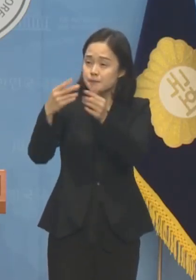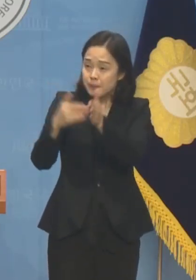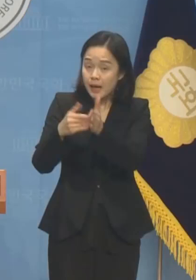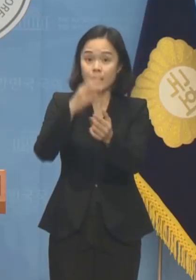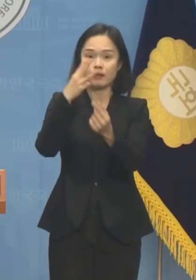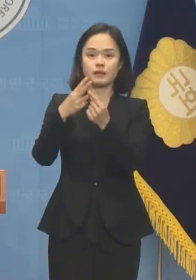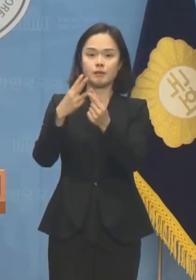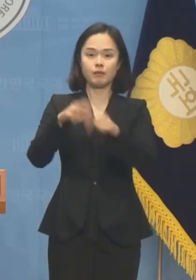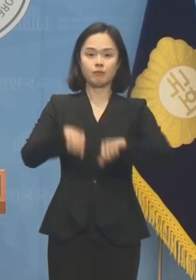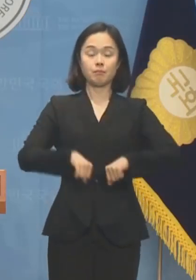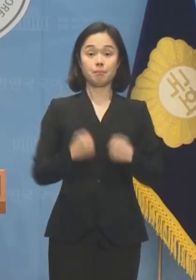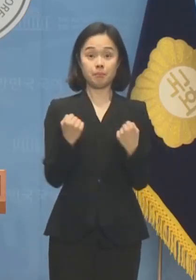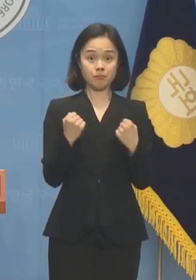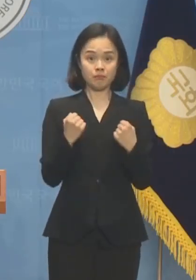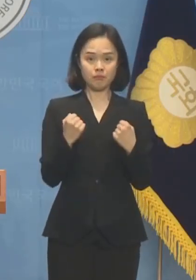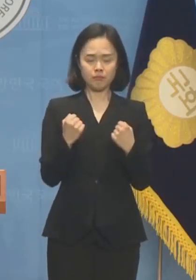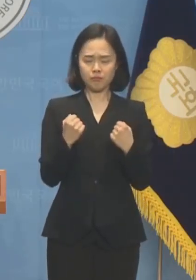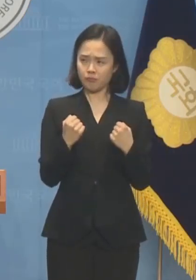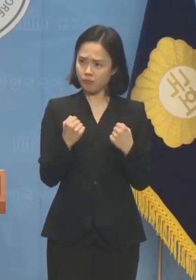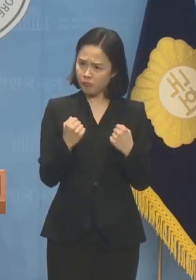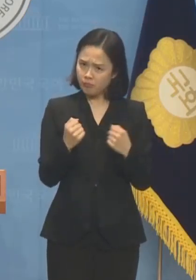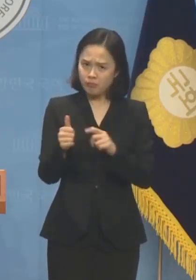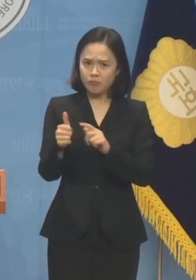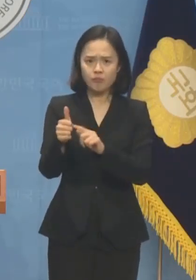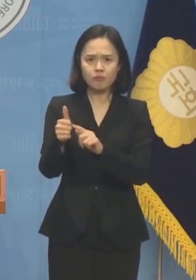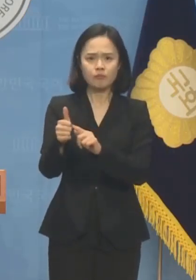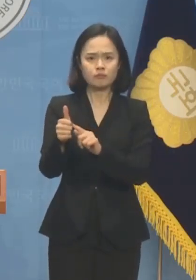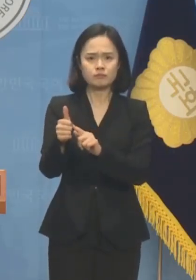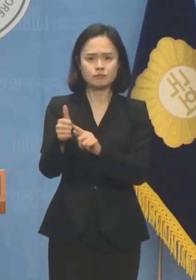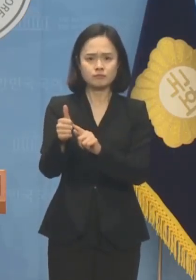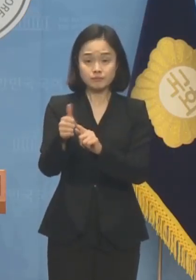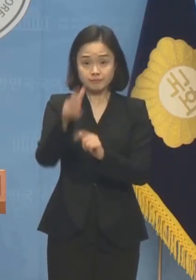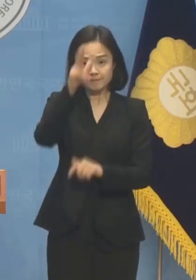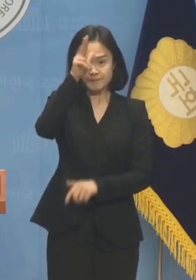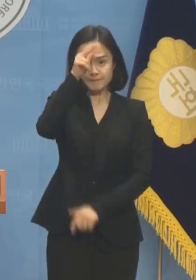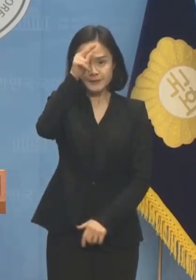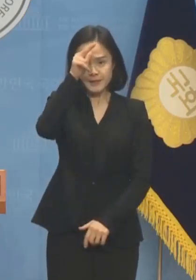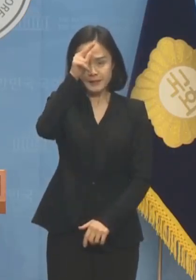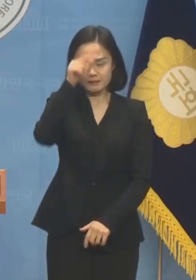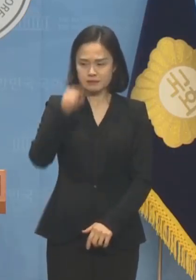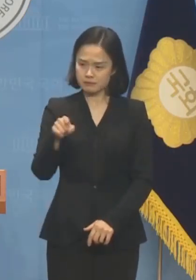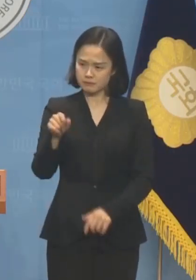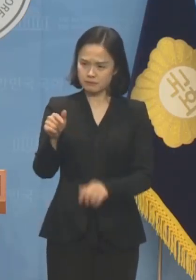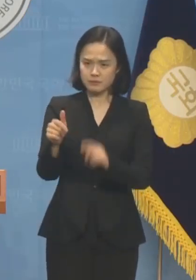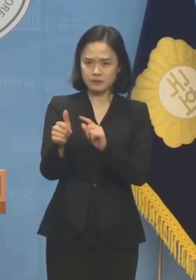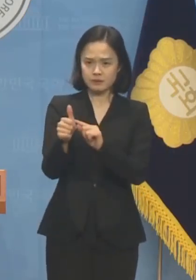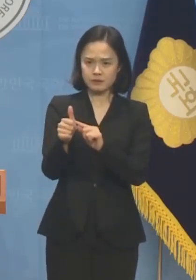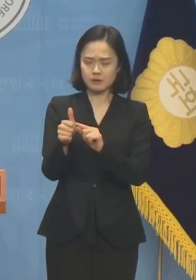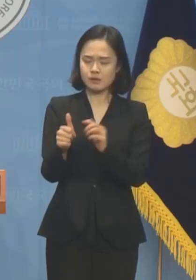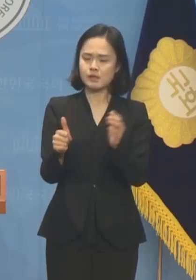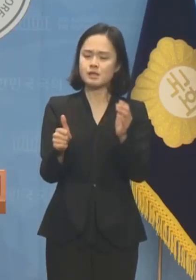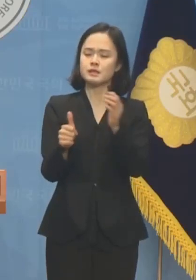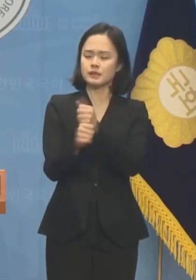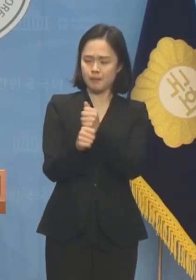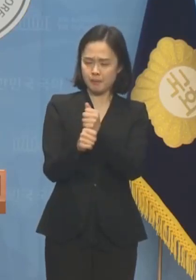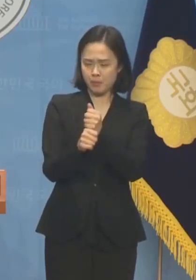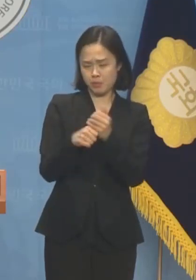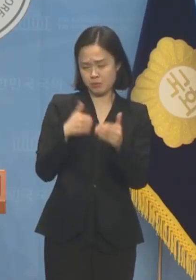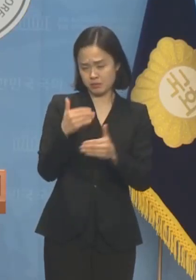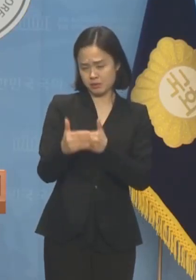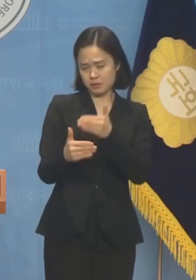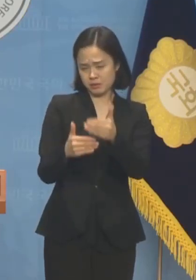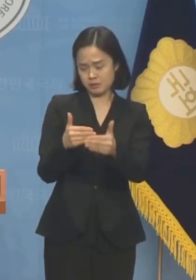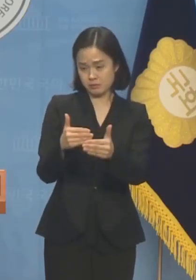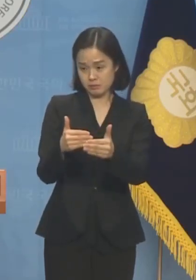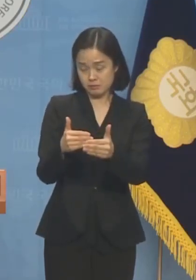체포영장 신청 등 강제 수사를 비롯해 경찰이 검토해온 체포 시나리오의 혼선을 주려는 목적으로